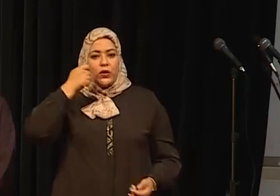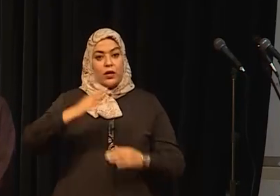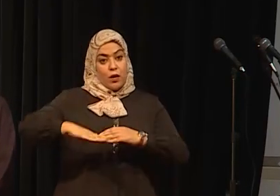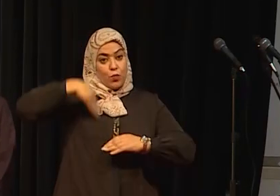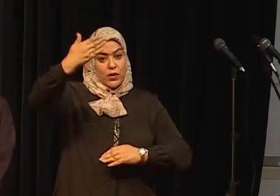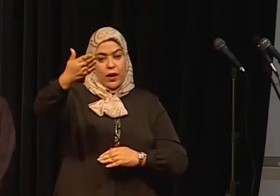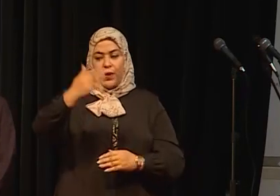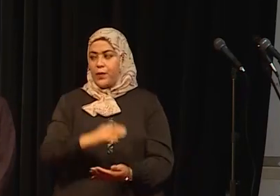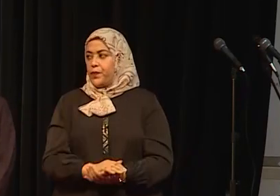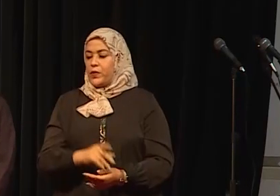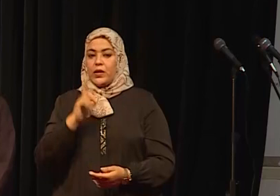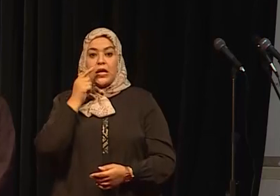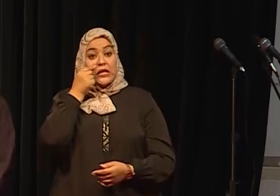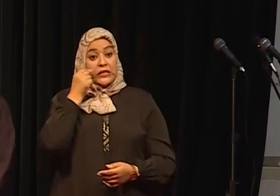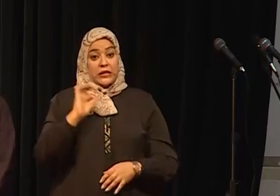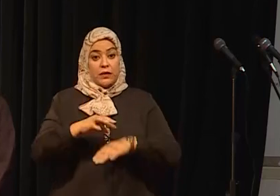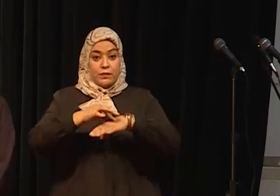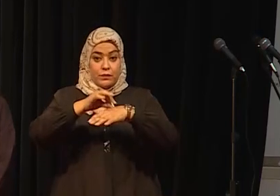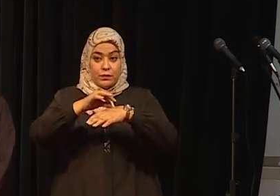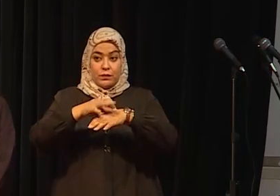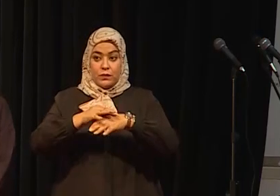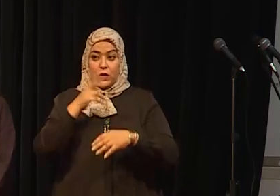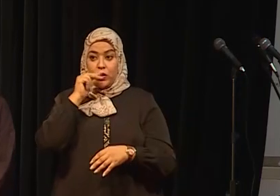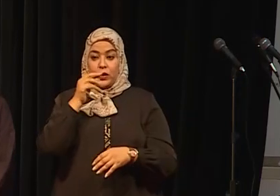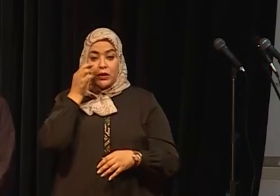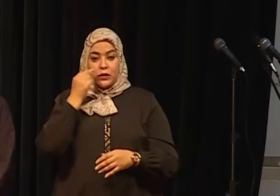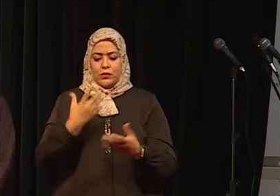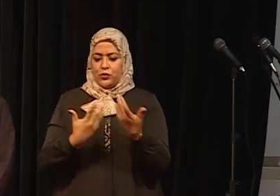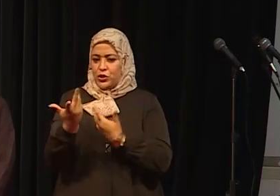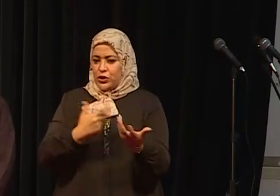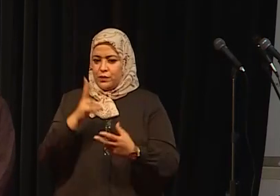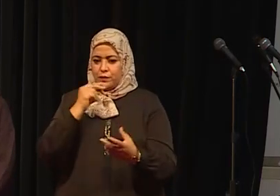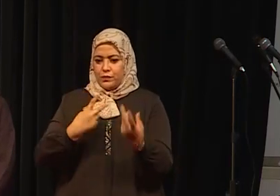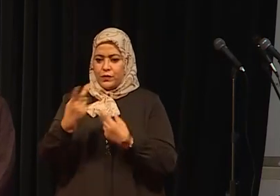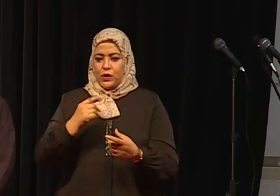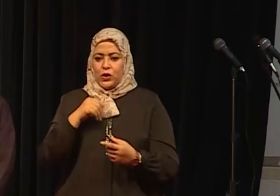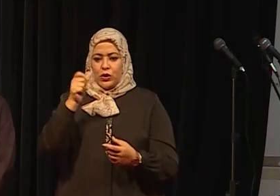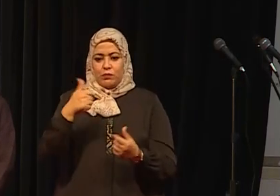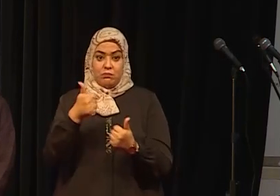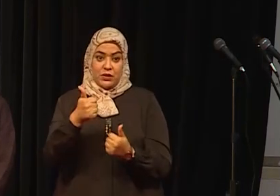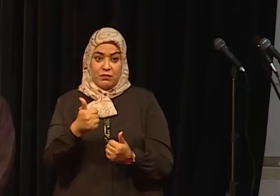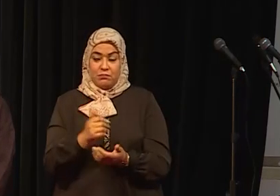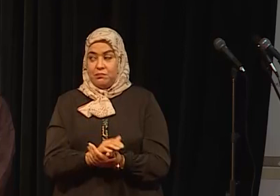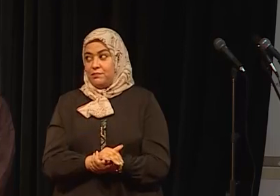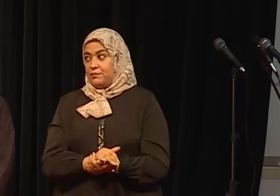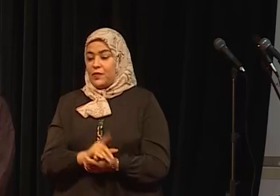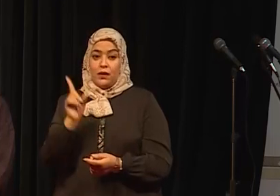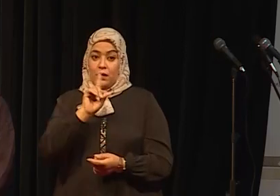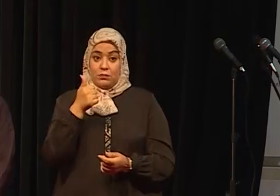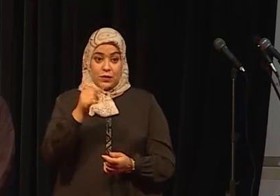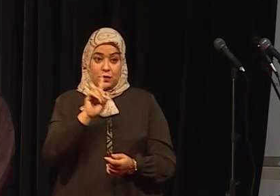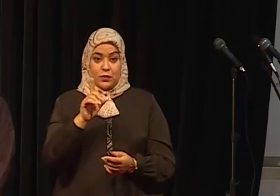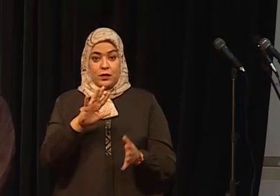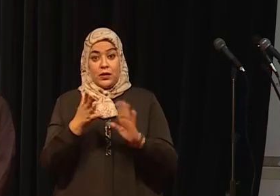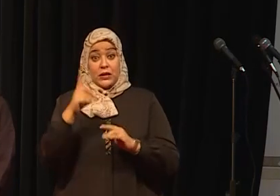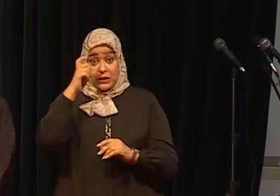مستقبل. الإنسان مثل كنا تنسار في الشارع واش تمشي مزيان؟ لا،